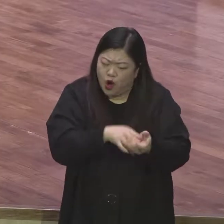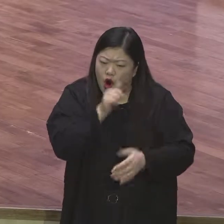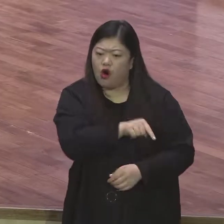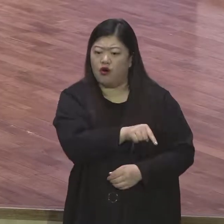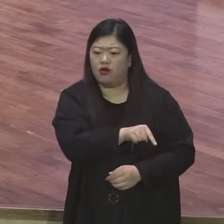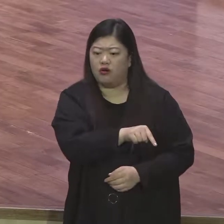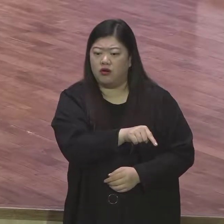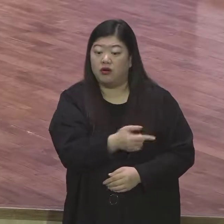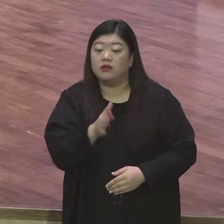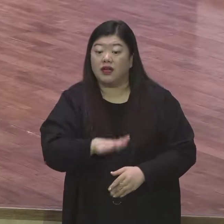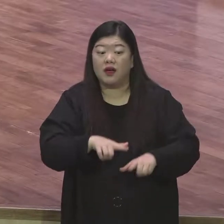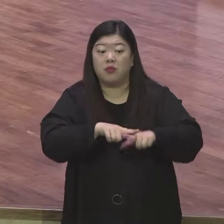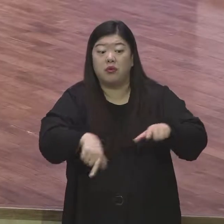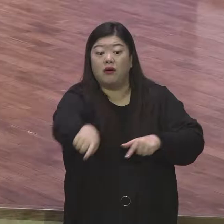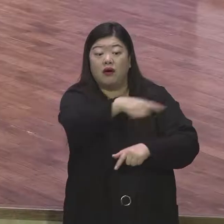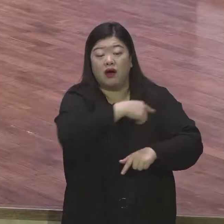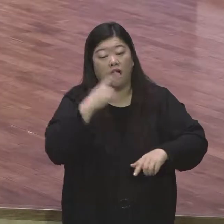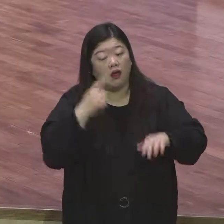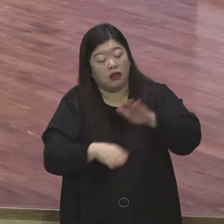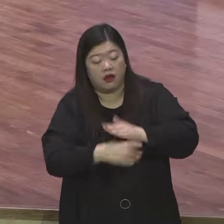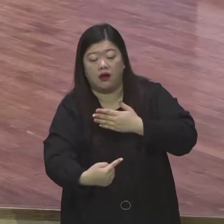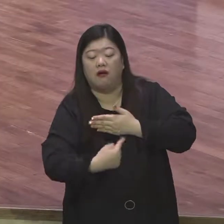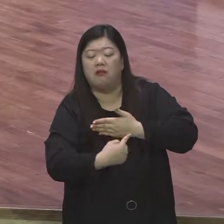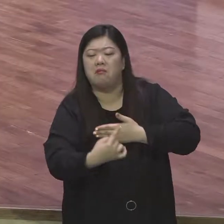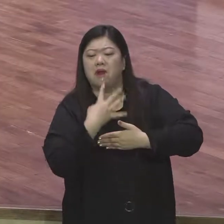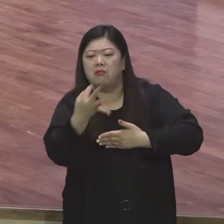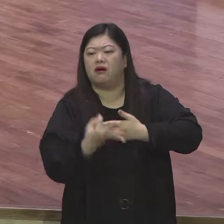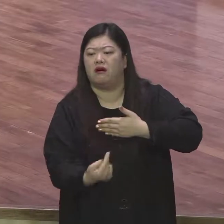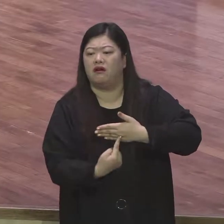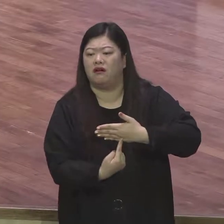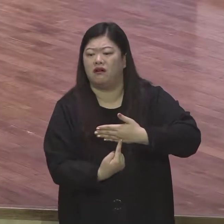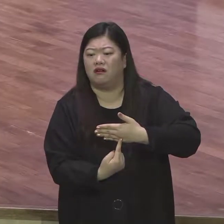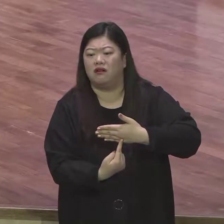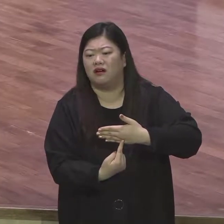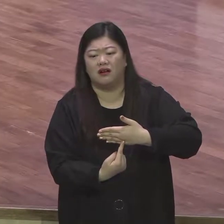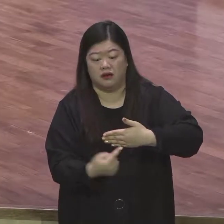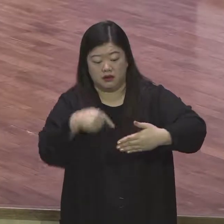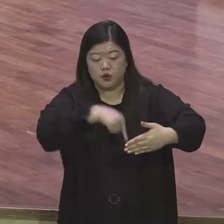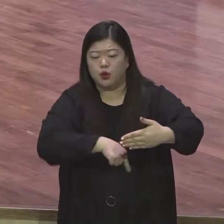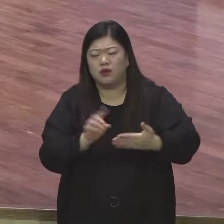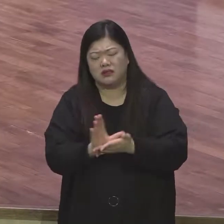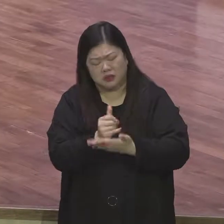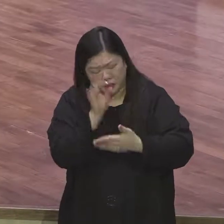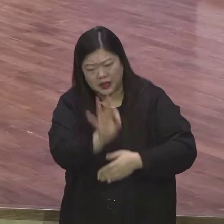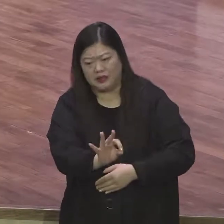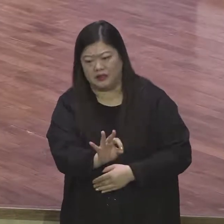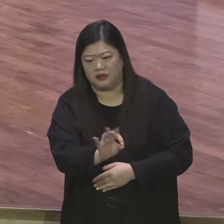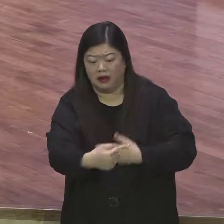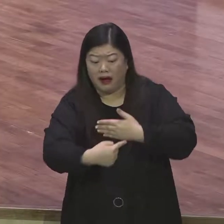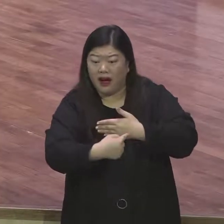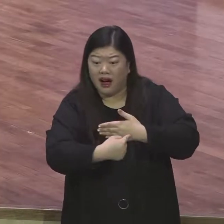살아. 거기 답이 있는 줄 알고 거기 행복인 줄 알고 그 잠깐인데